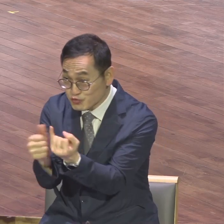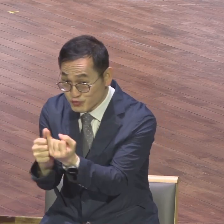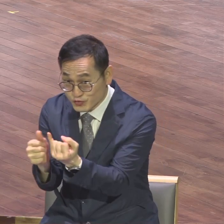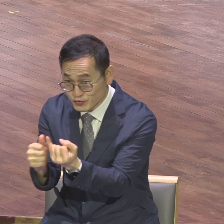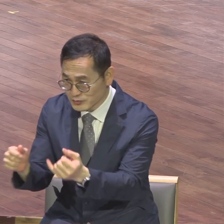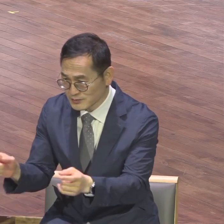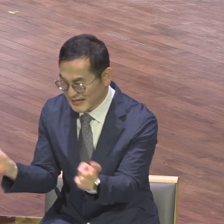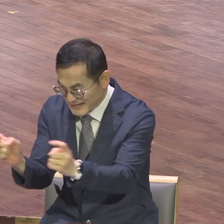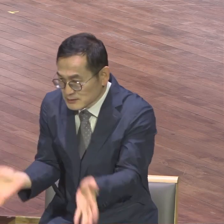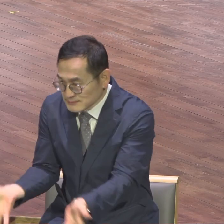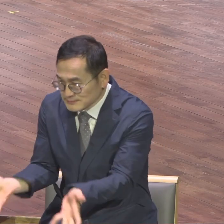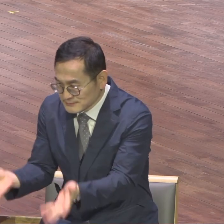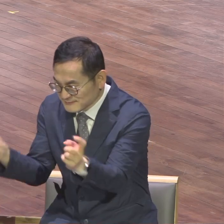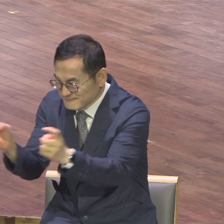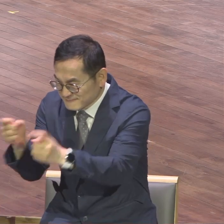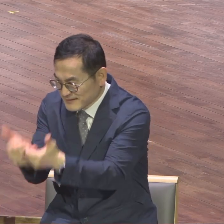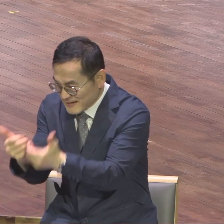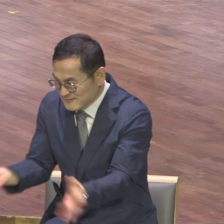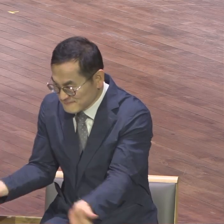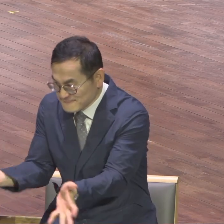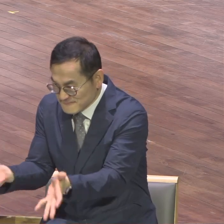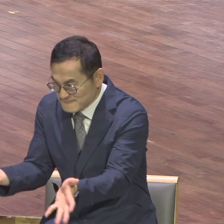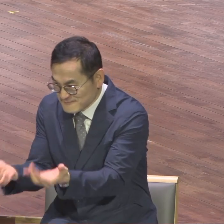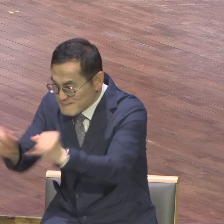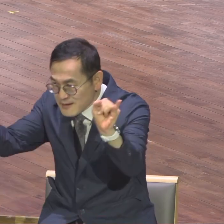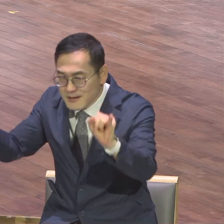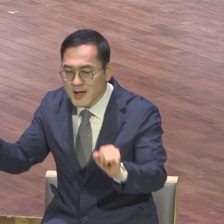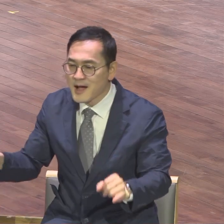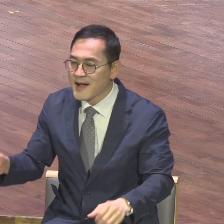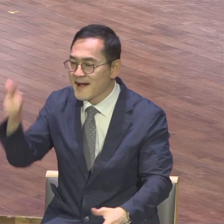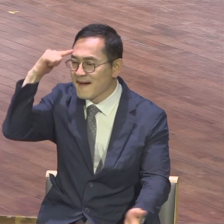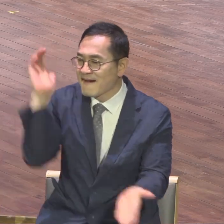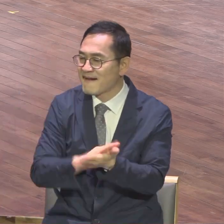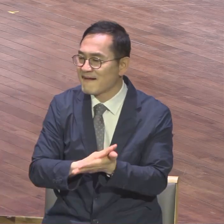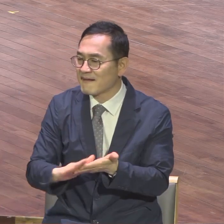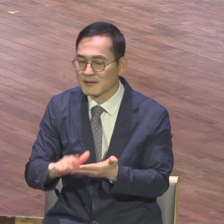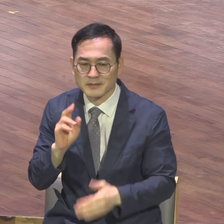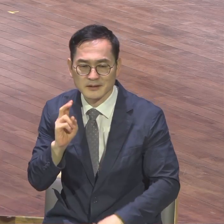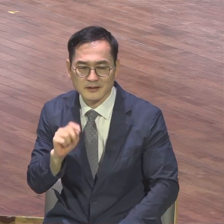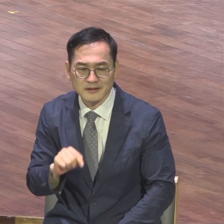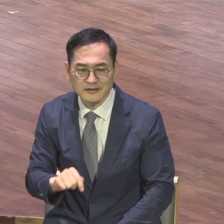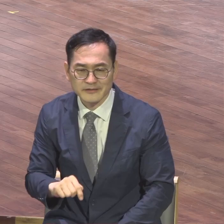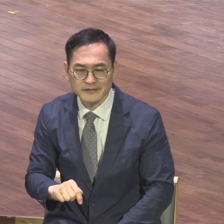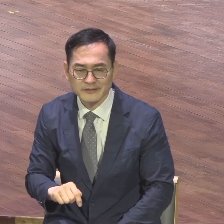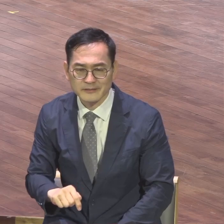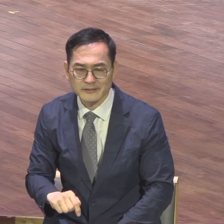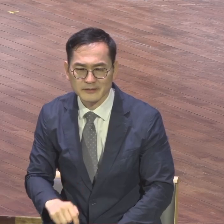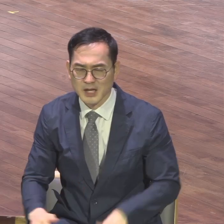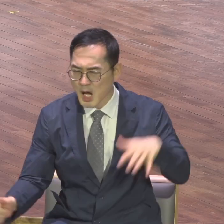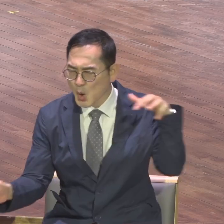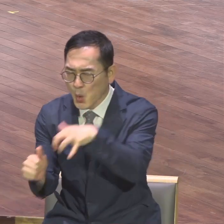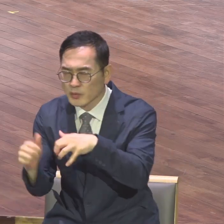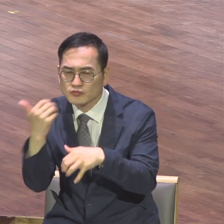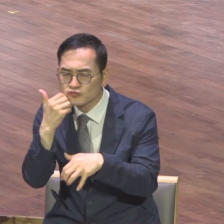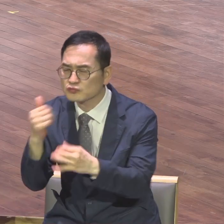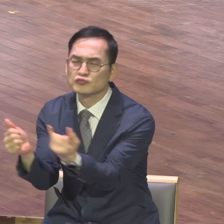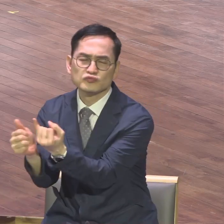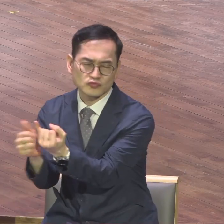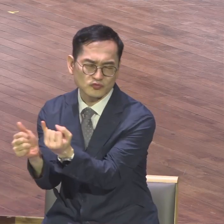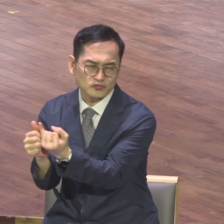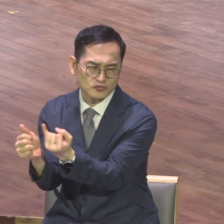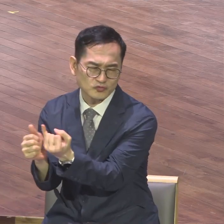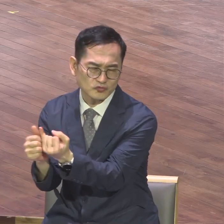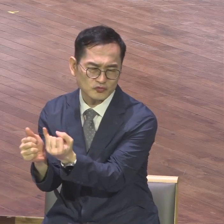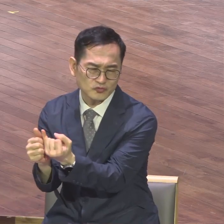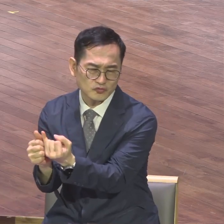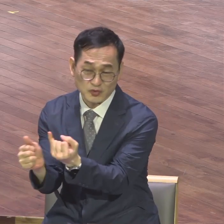것이 제일 큰 영향을 미칩니다. 부부 사이 갈라놓는 것. 공격 초집중 대상이 바로 부부입니다.